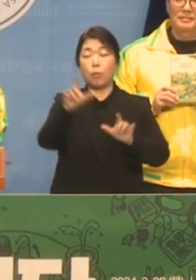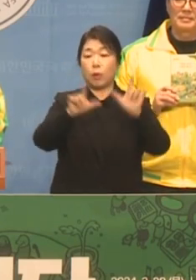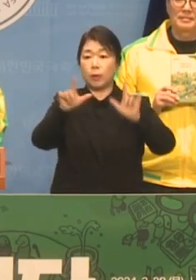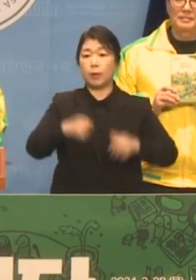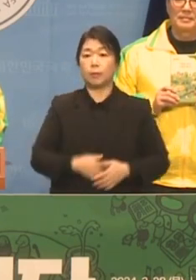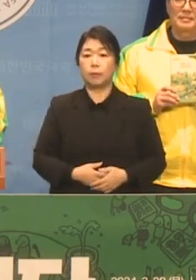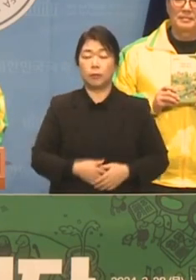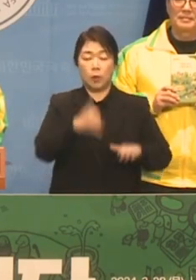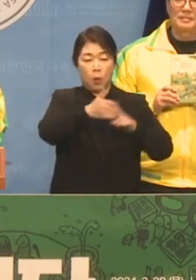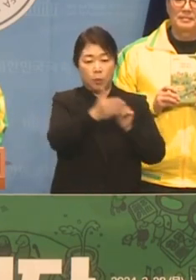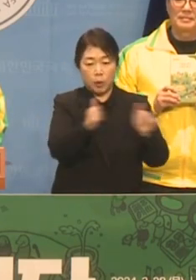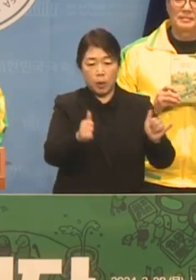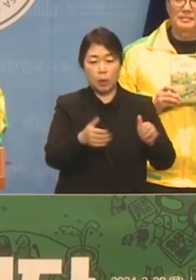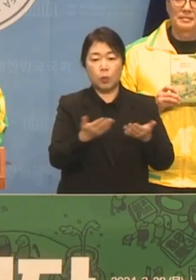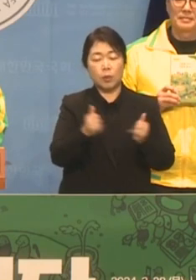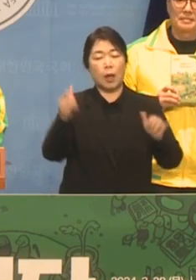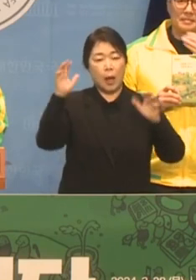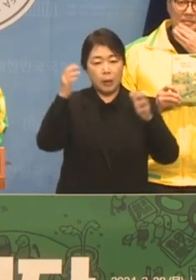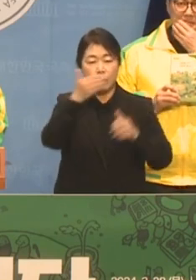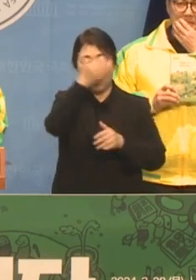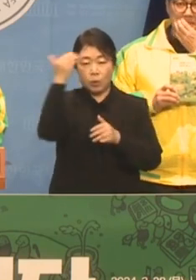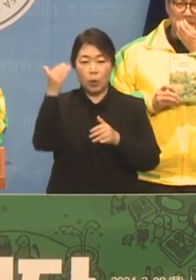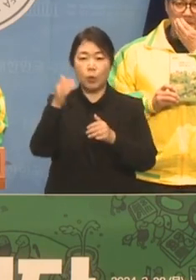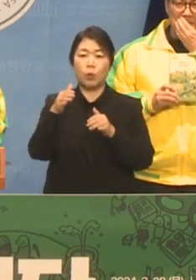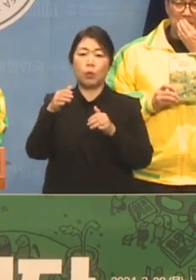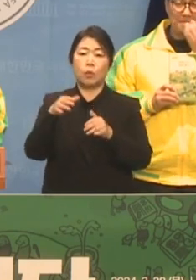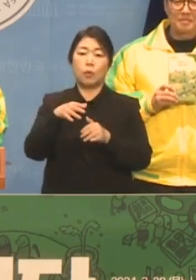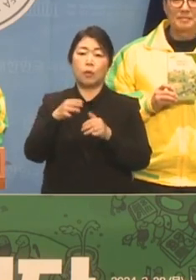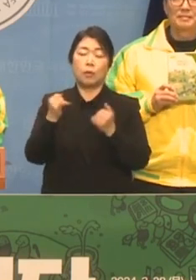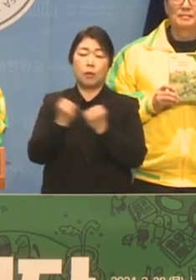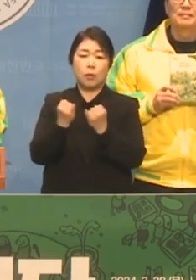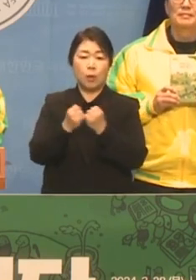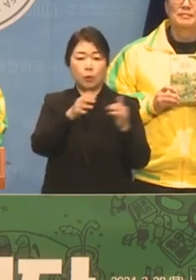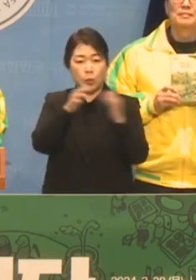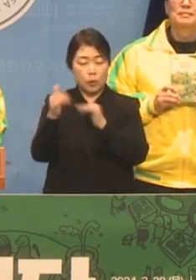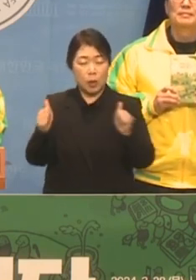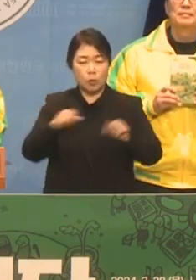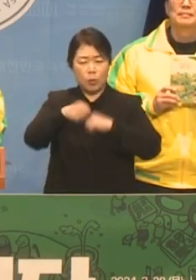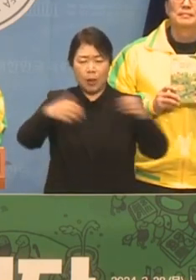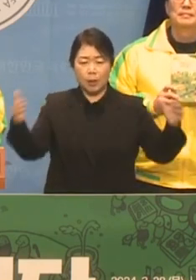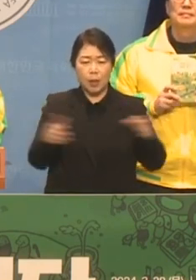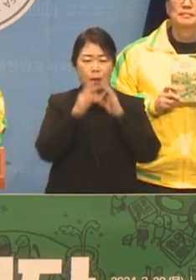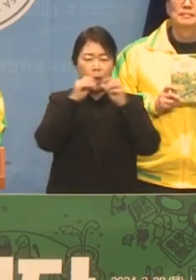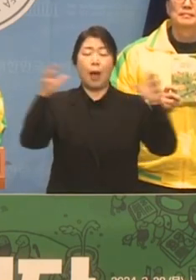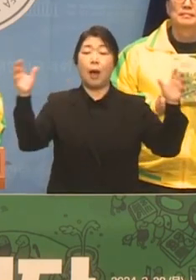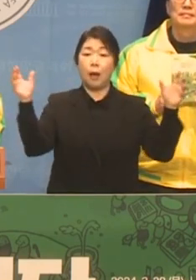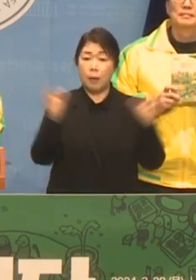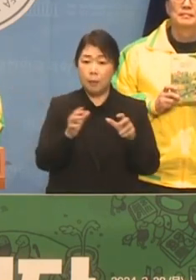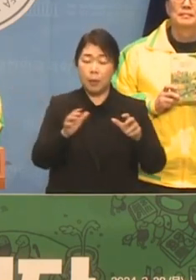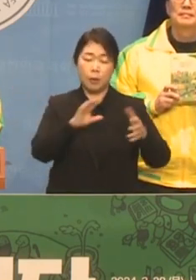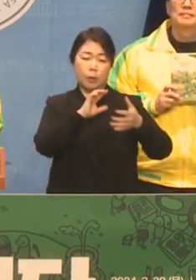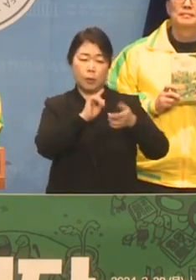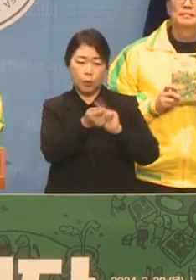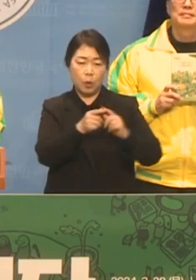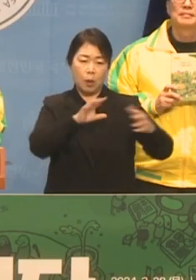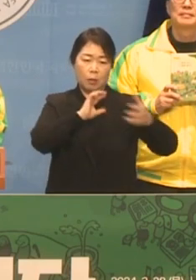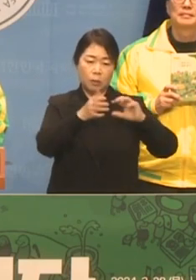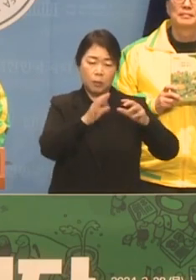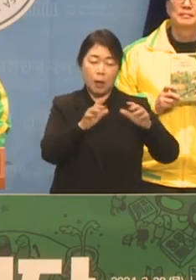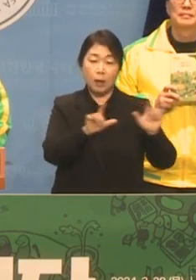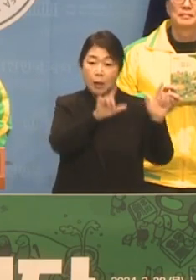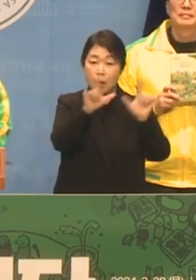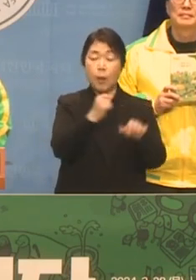농어민 노동자 아이 청년 노인 여성 소수자 이주민 그리고 동물까지 모두가 조화로운 살림을